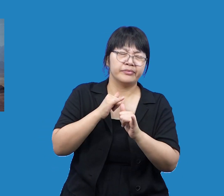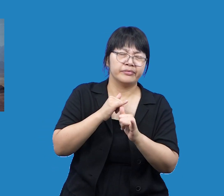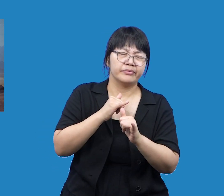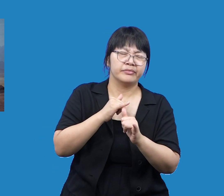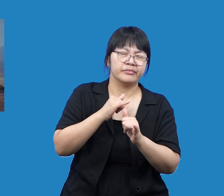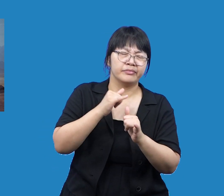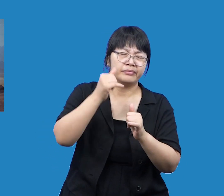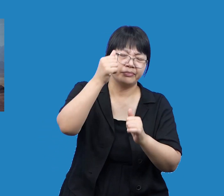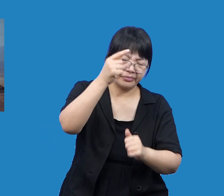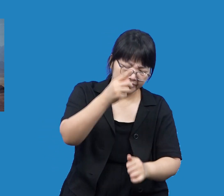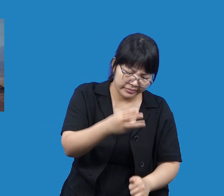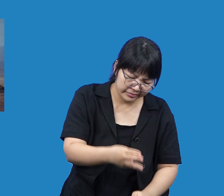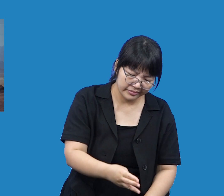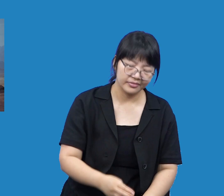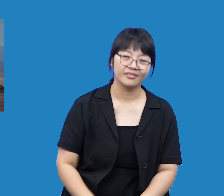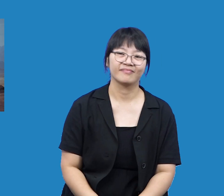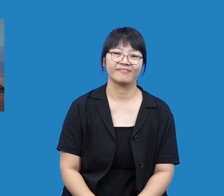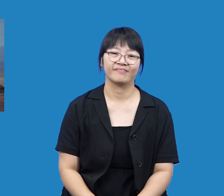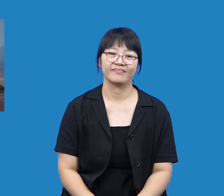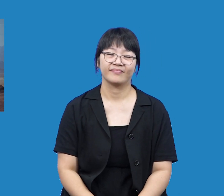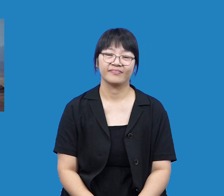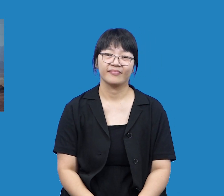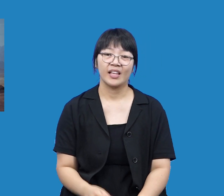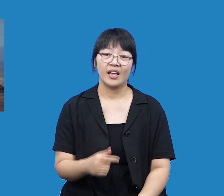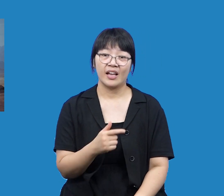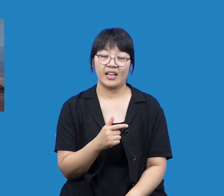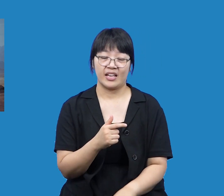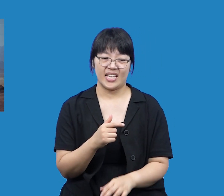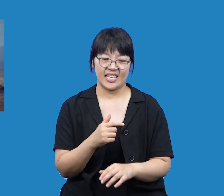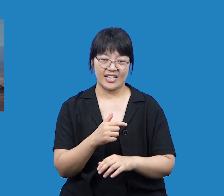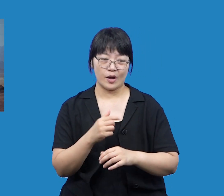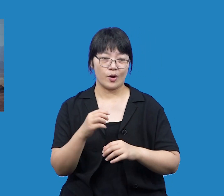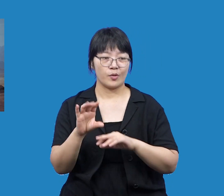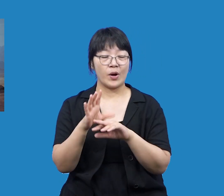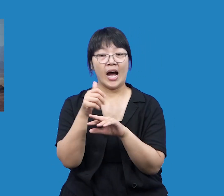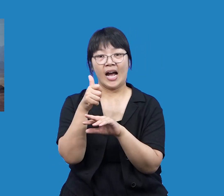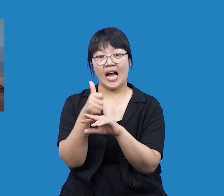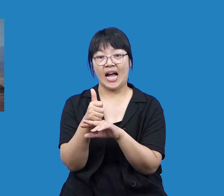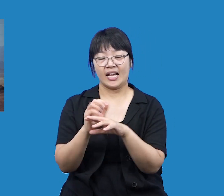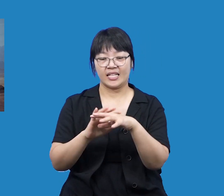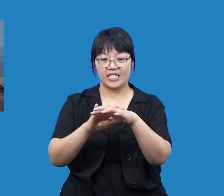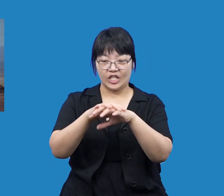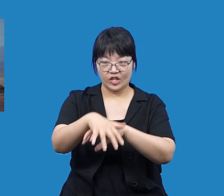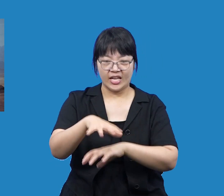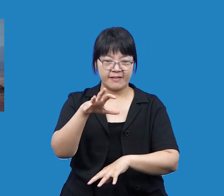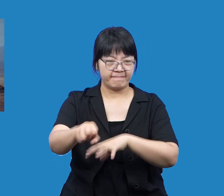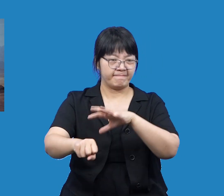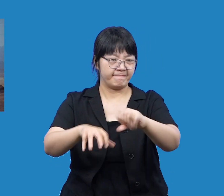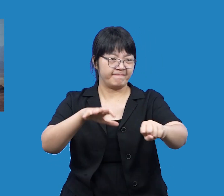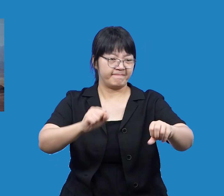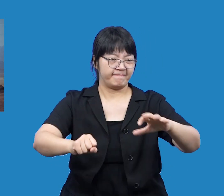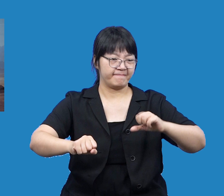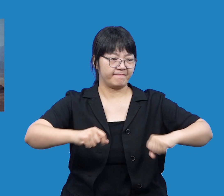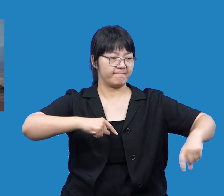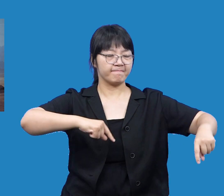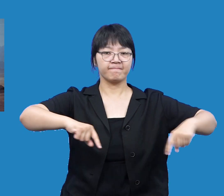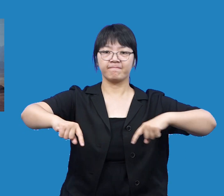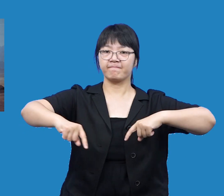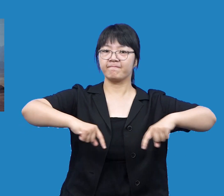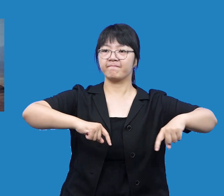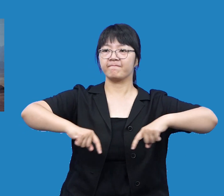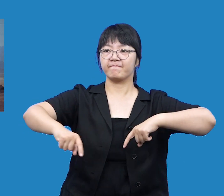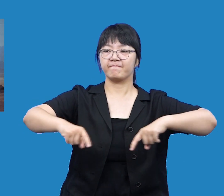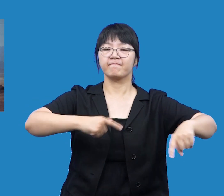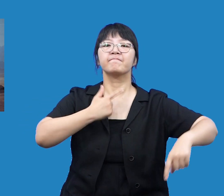그는 천하를 정복했지만 자신을 정복하지 못했어요. 그는 천하를 다스렸지만 자기의